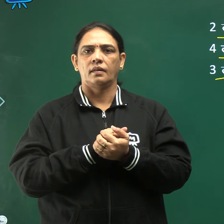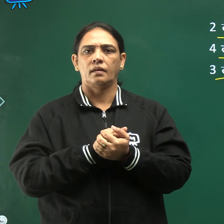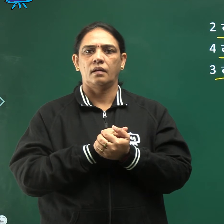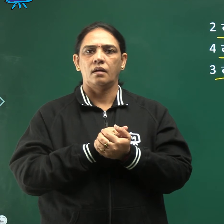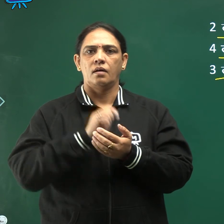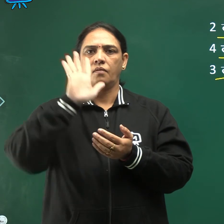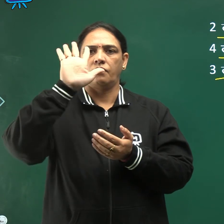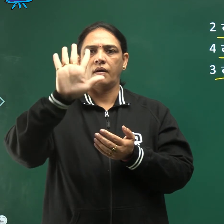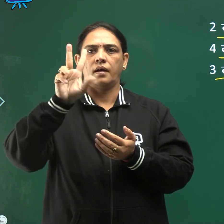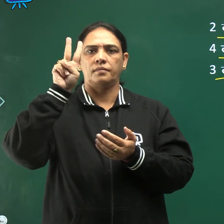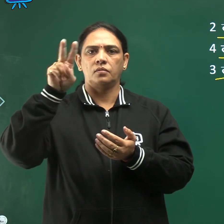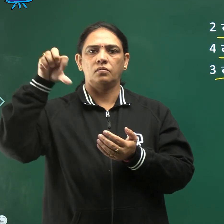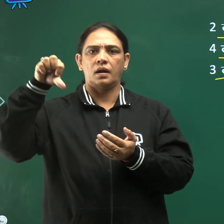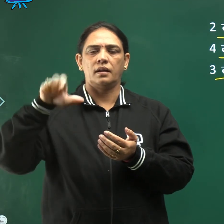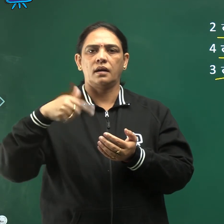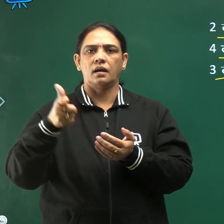529 का